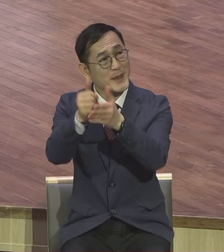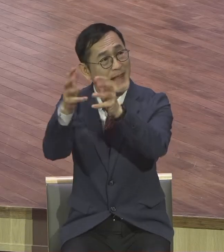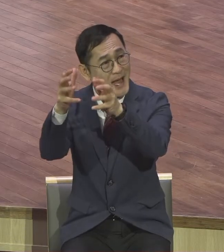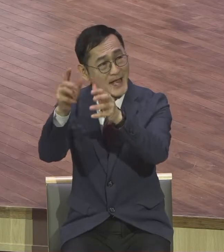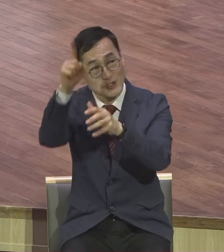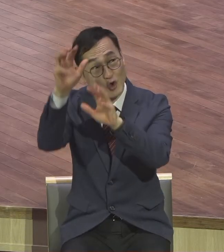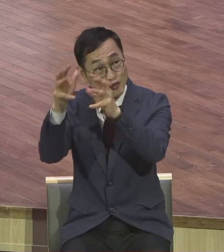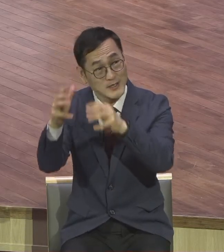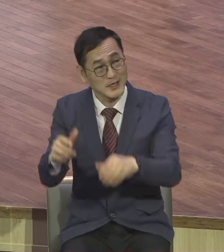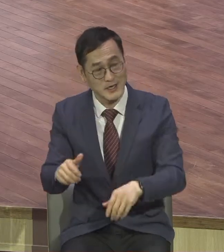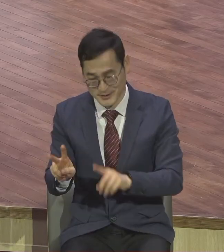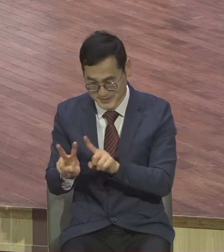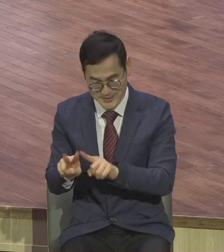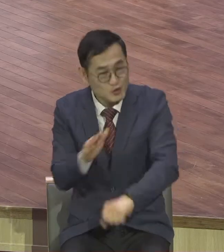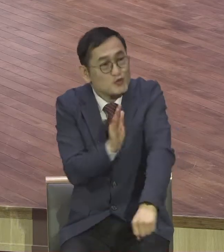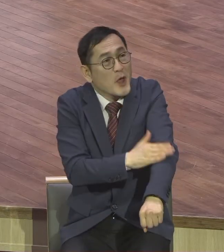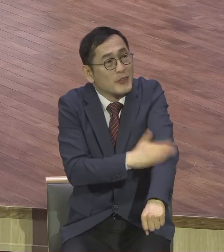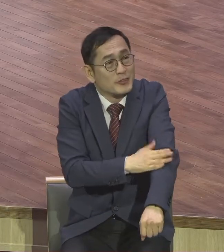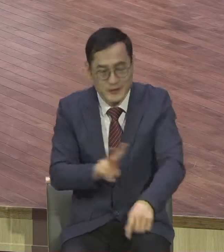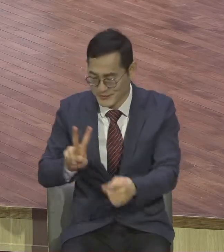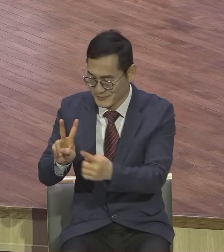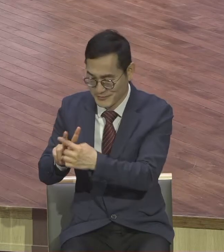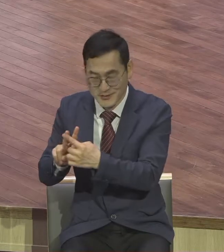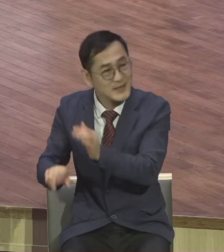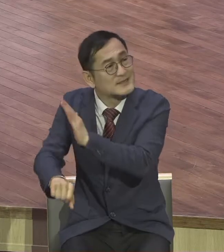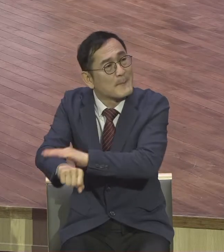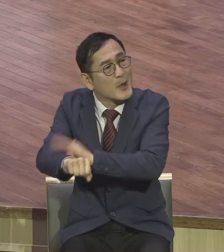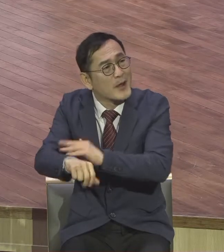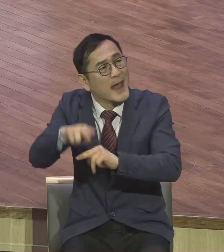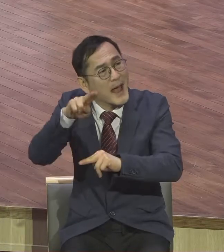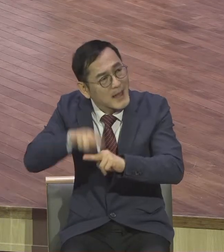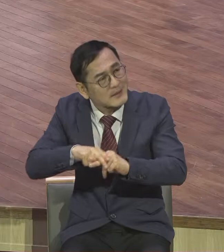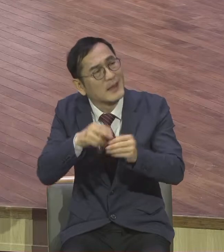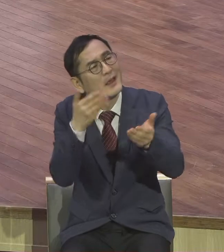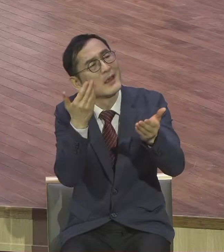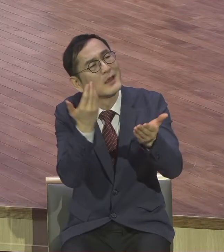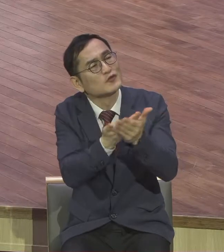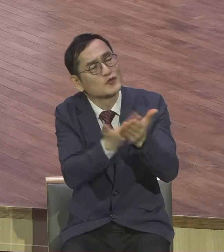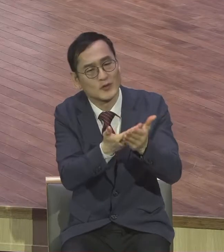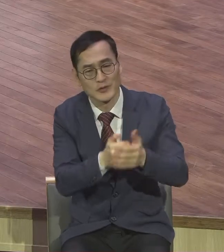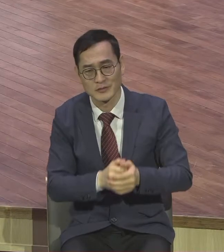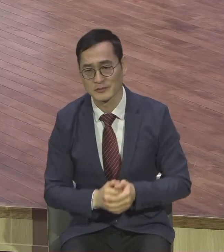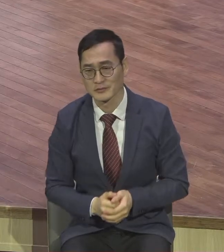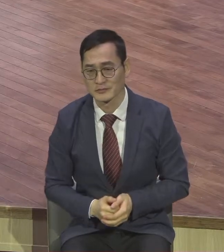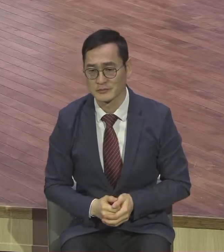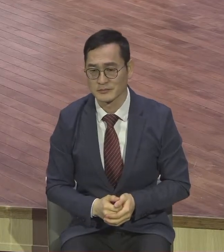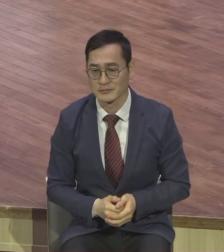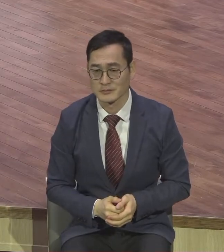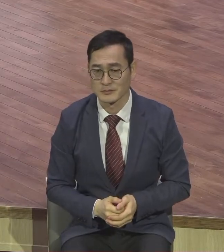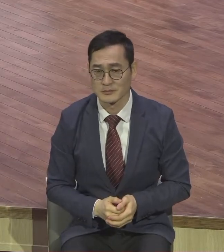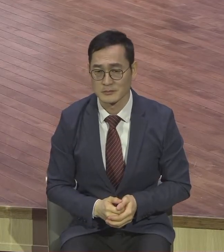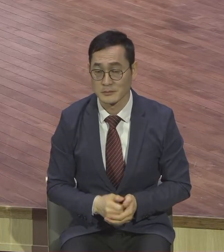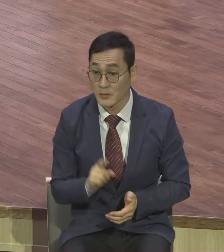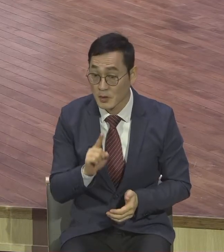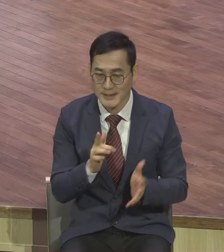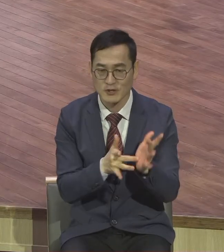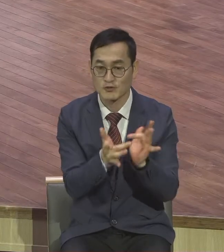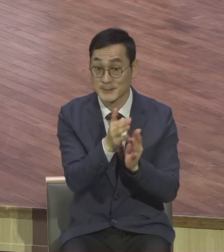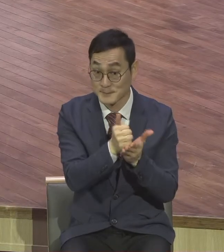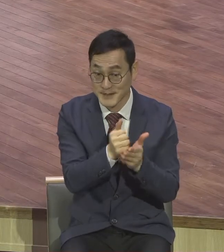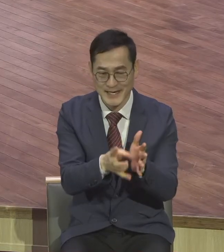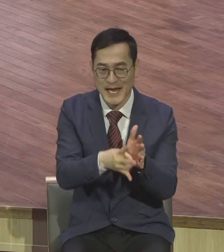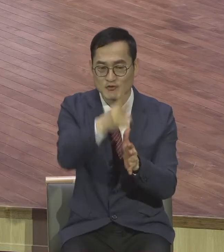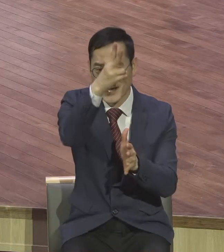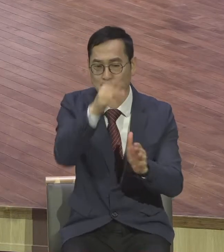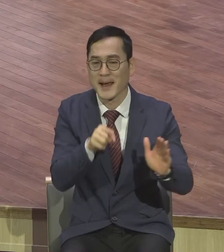하나는 주의 우편에 하나는 주의 좌편에 앉게 명하소서 지금 시점은 예수님이 예루살렘으로